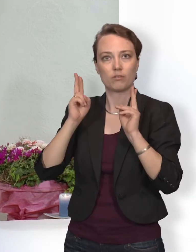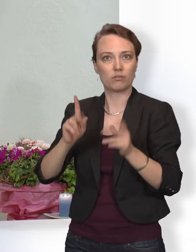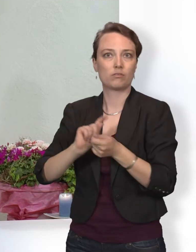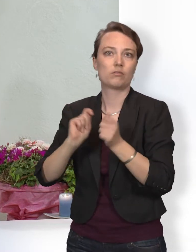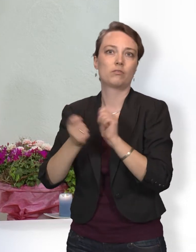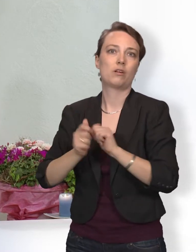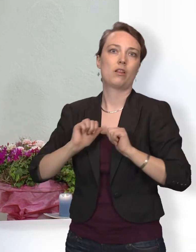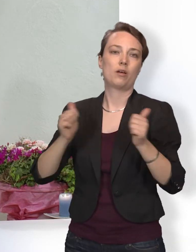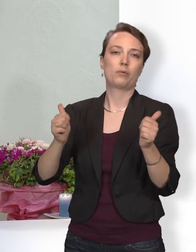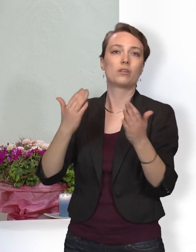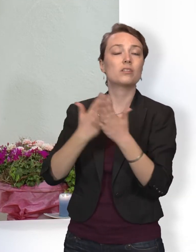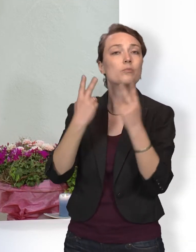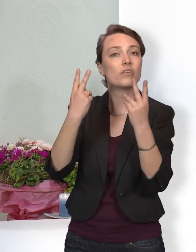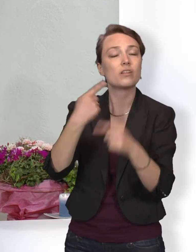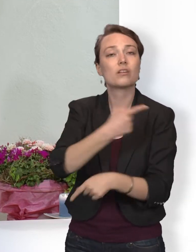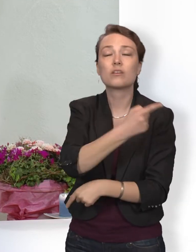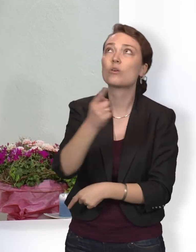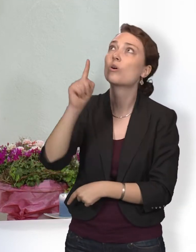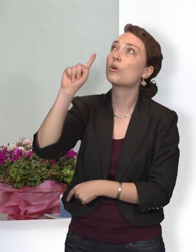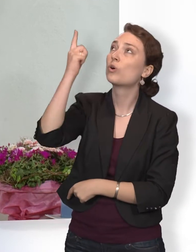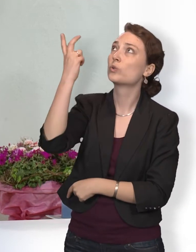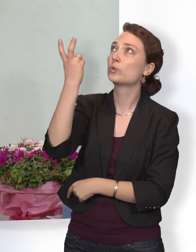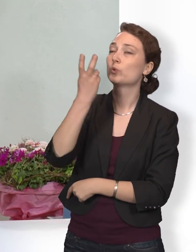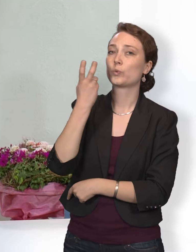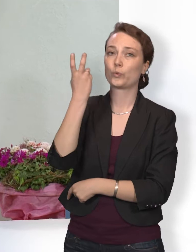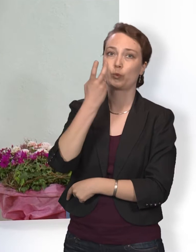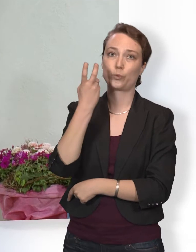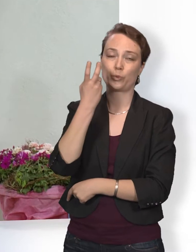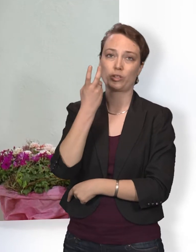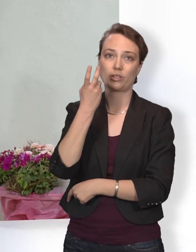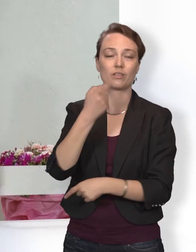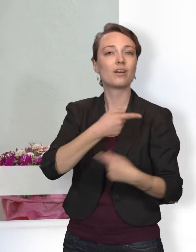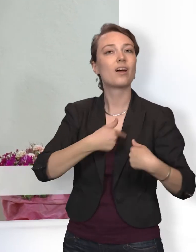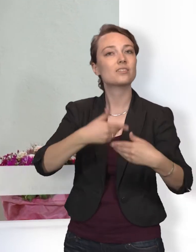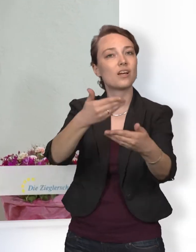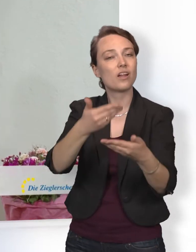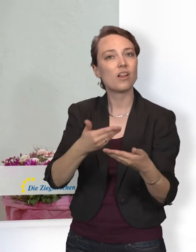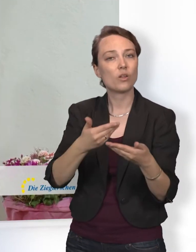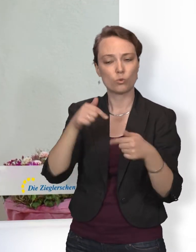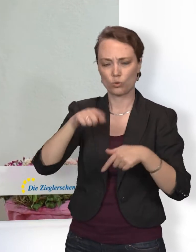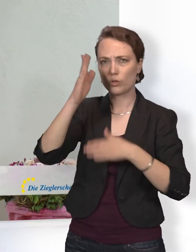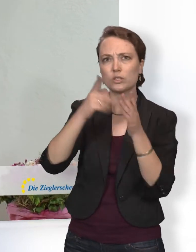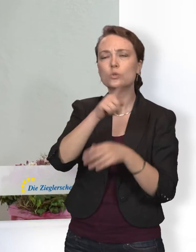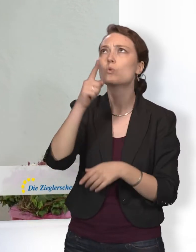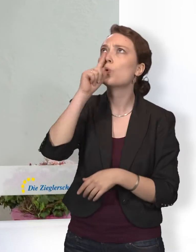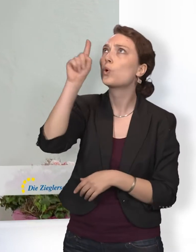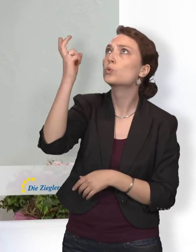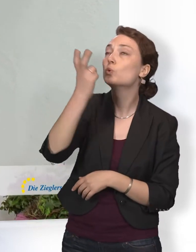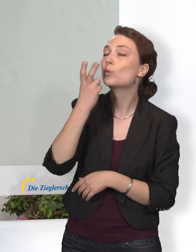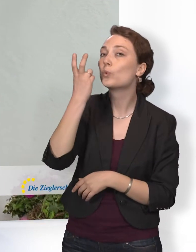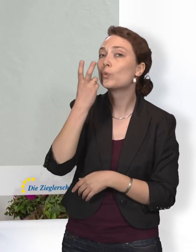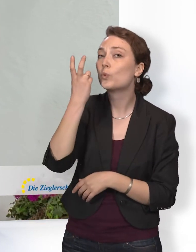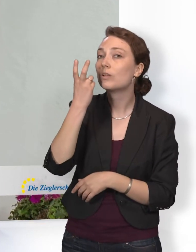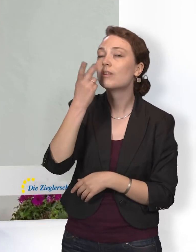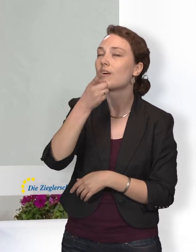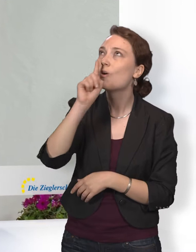Suche daher Gott. Und ich lade Sie ein, in diesem Gottesdienst Gott nicht nur zu suchen, sondern ihn auch zu